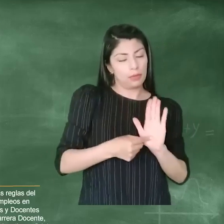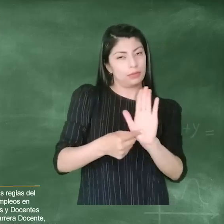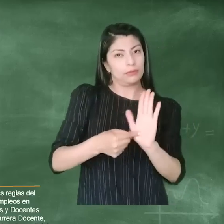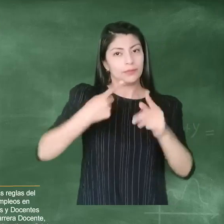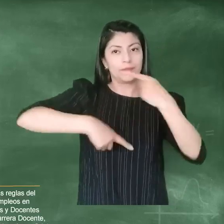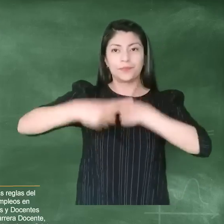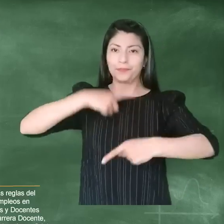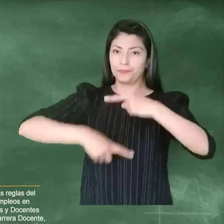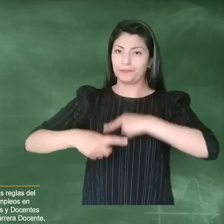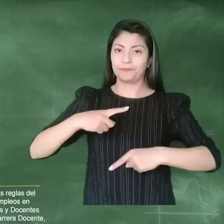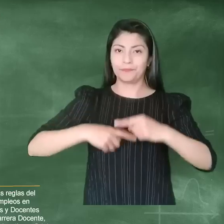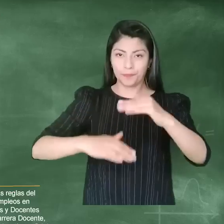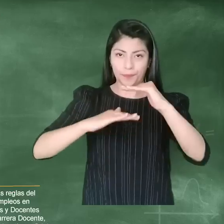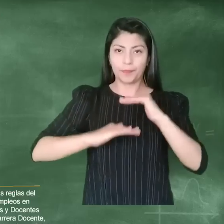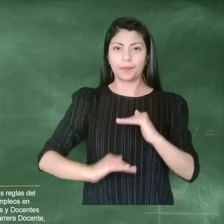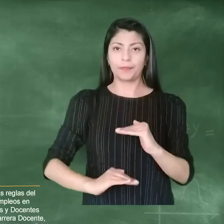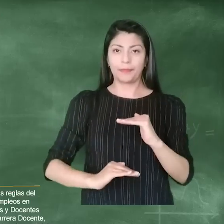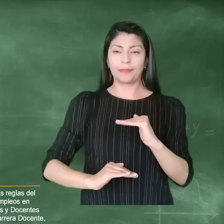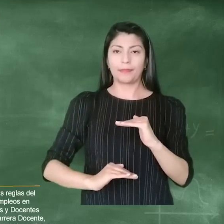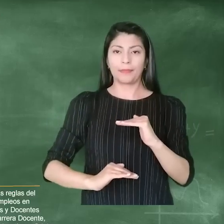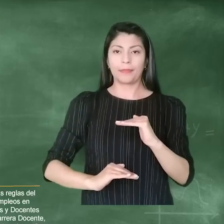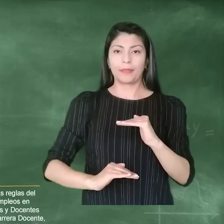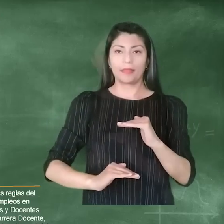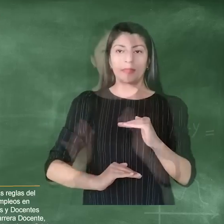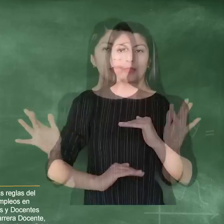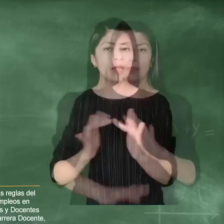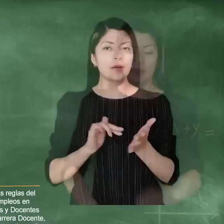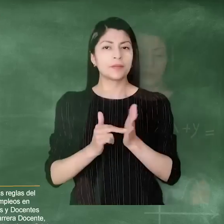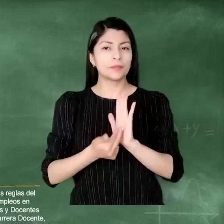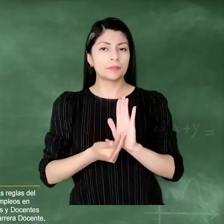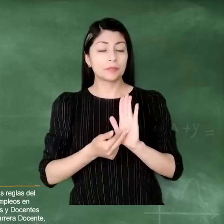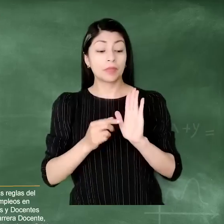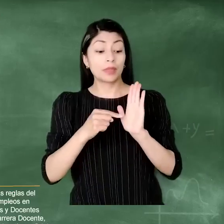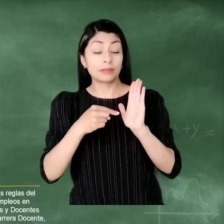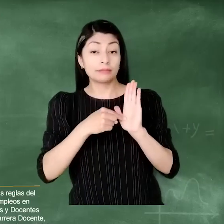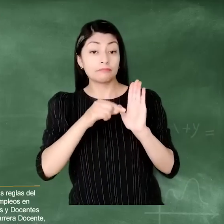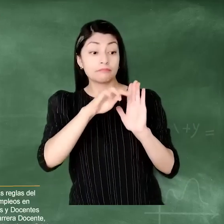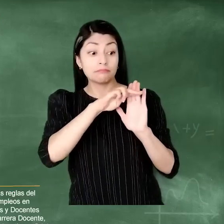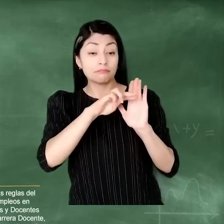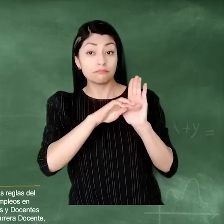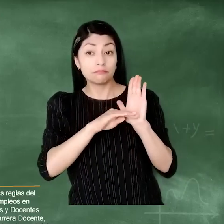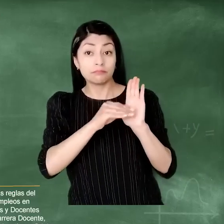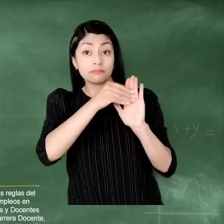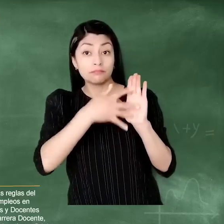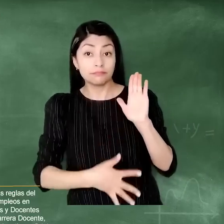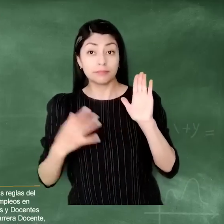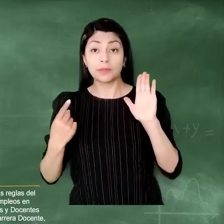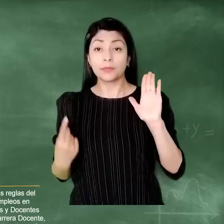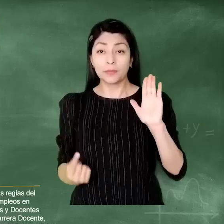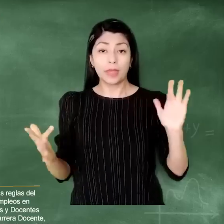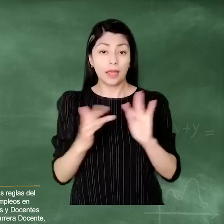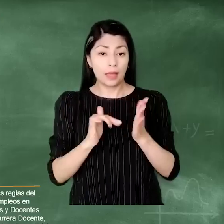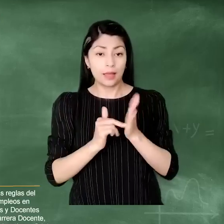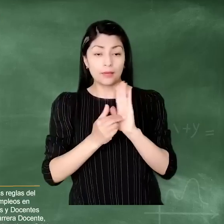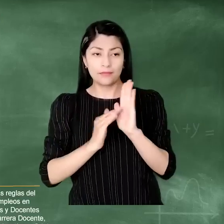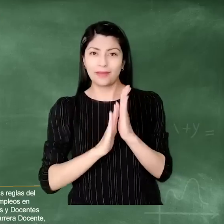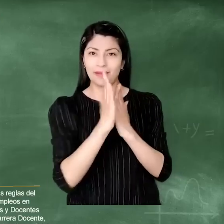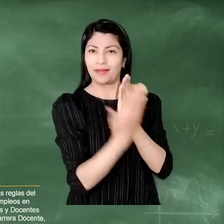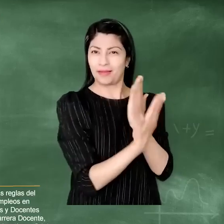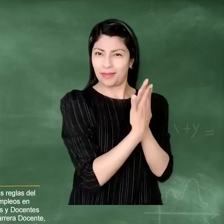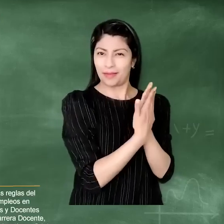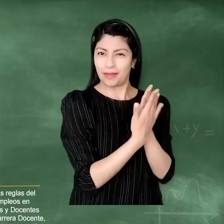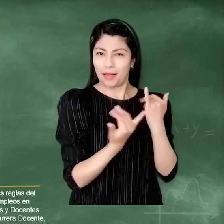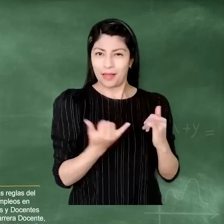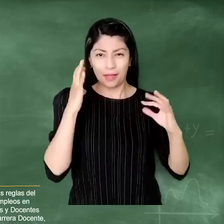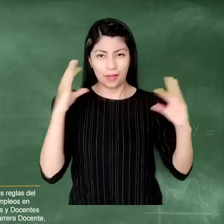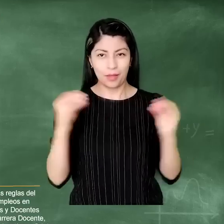del presente acuerdo. Parágrafo. De conformidad con las especificaciones del anexo de este acuerdo,